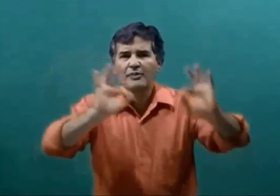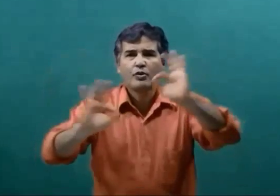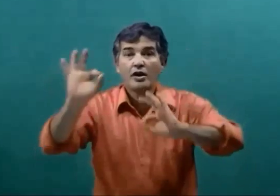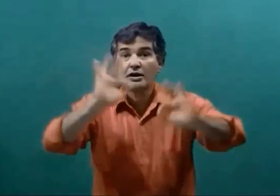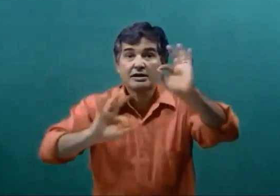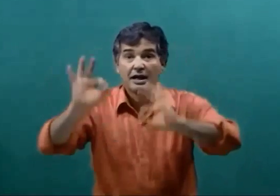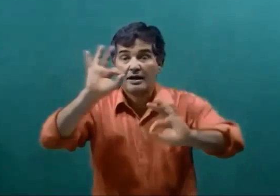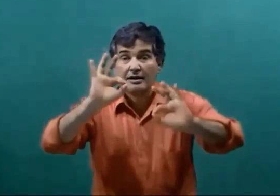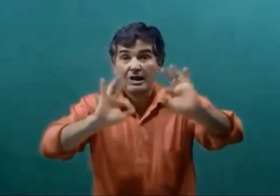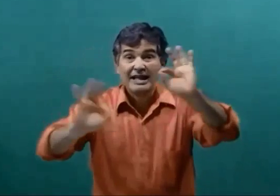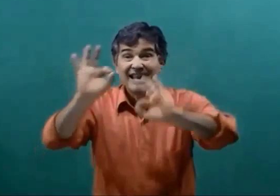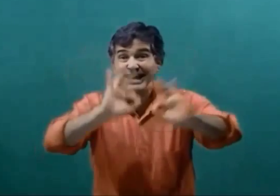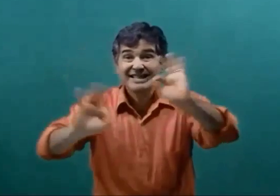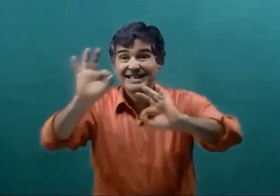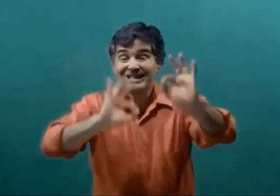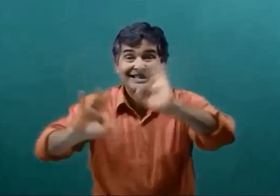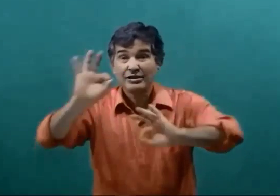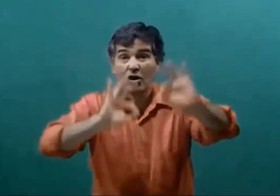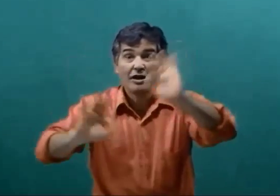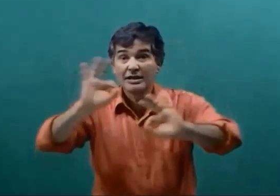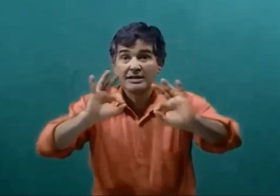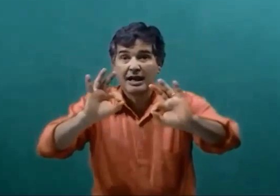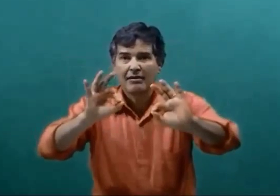para organizar. Nesse sentido, organizar.